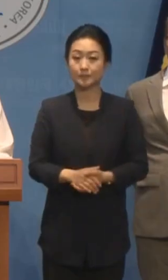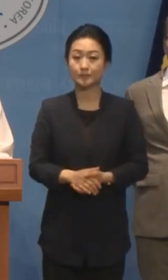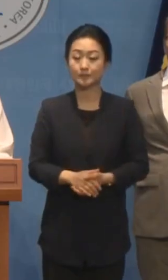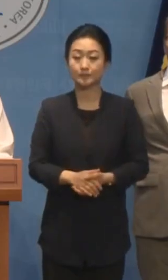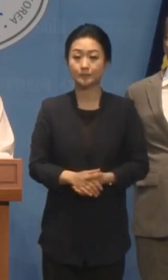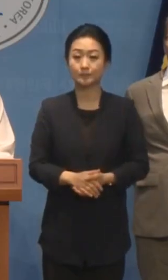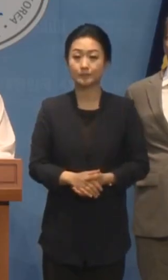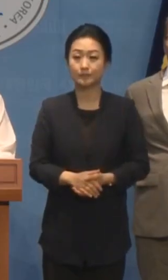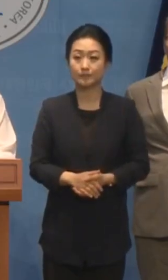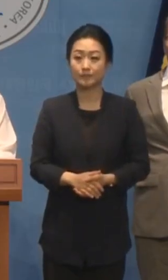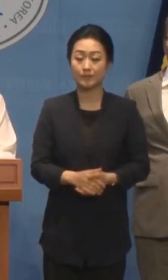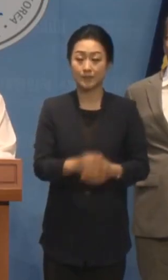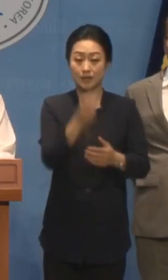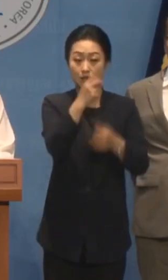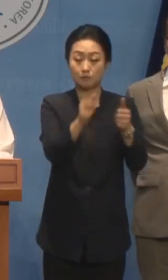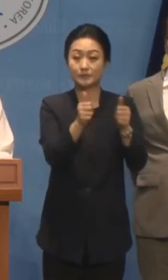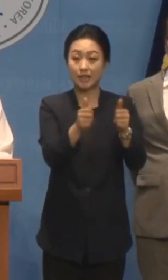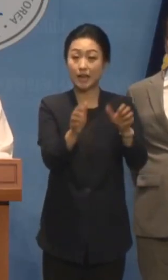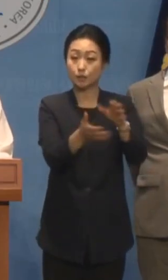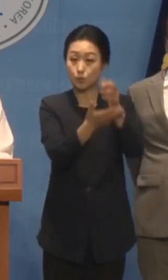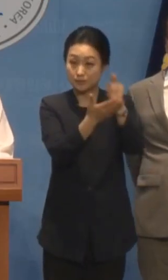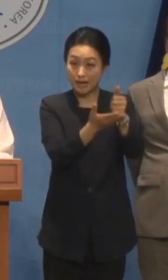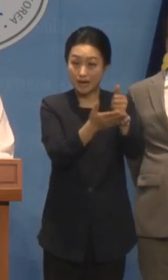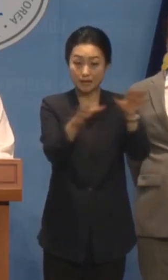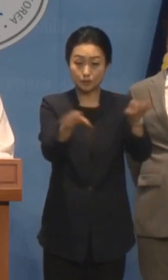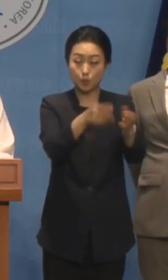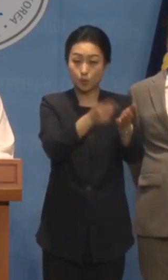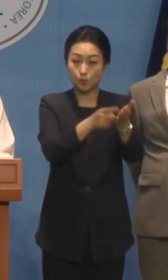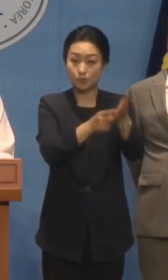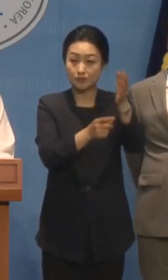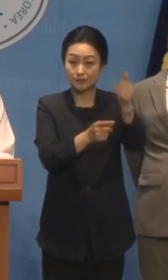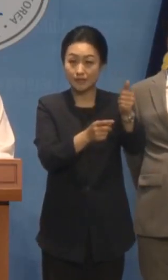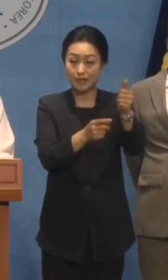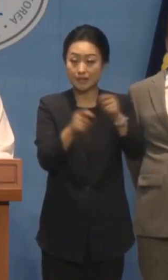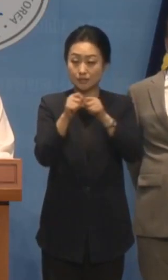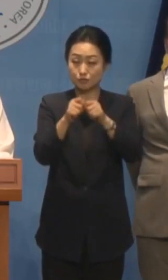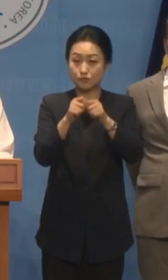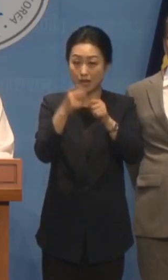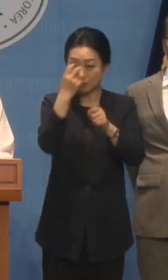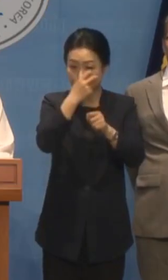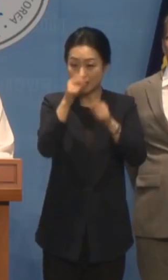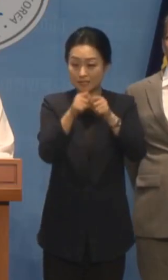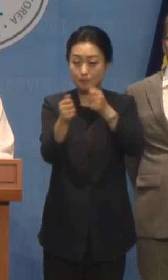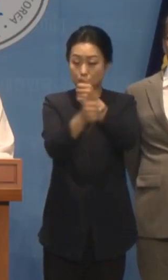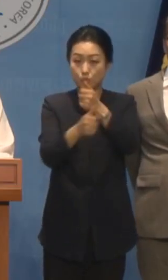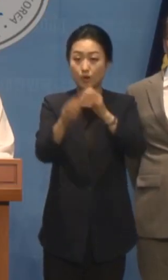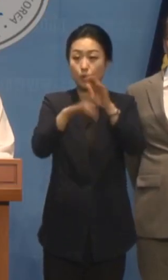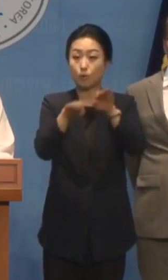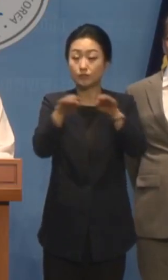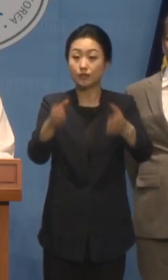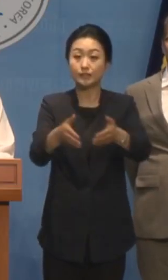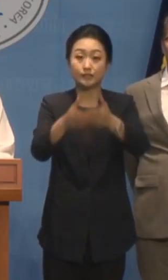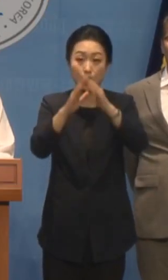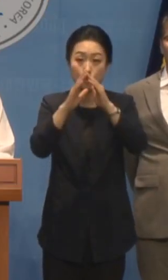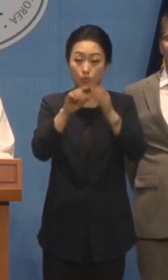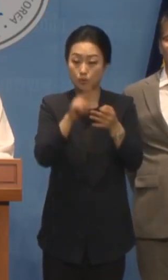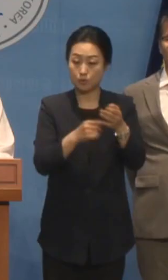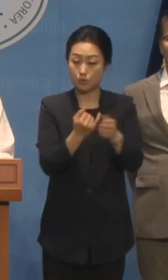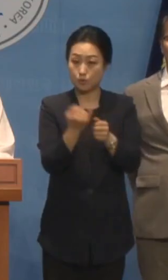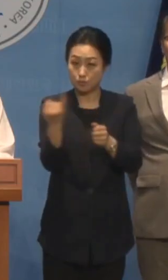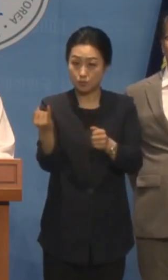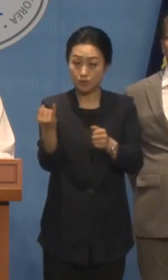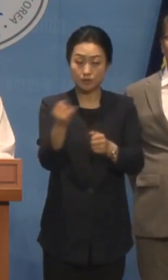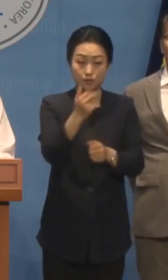성명서. 이원석 검찰총장의 수심위를 공정하게 구성하고 수심위는 피의자 김건희, 최재형을